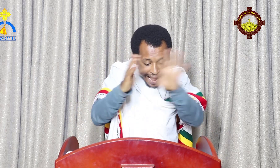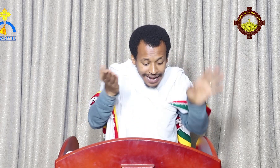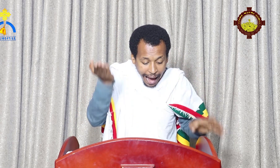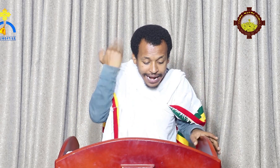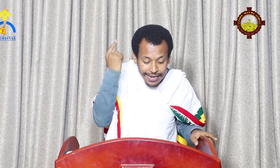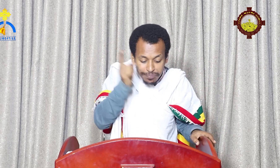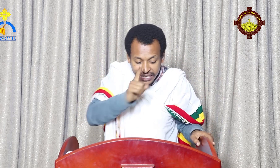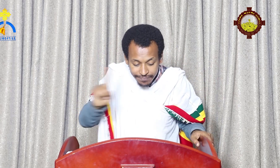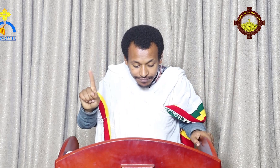ብርሃን አልነበረም።